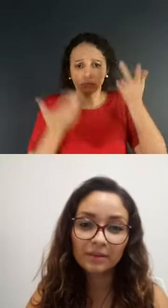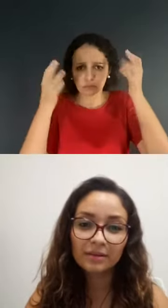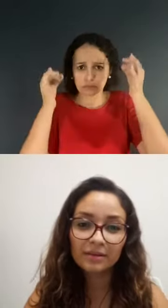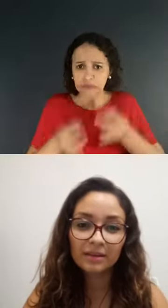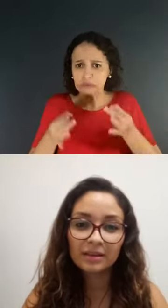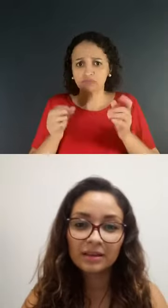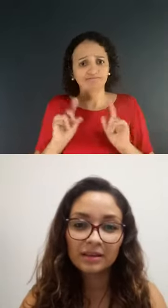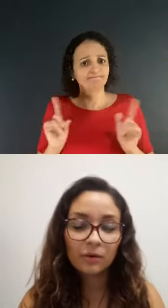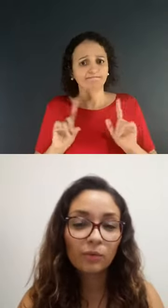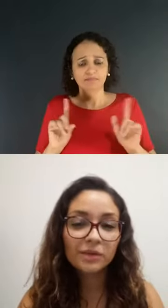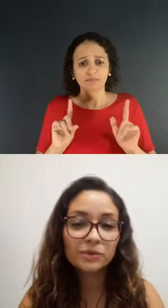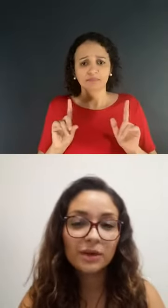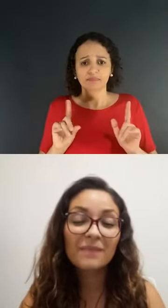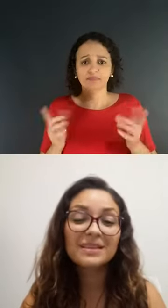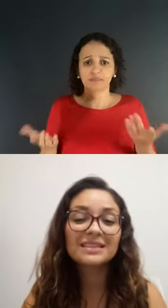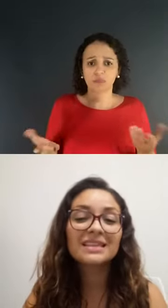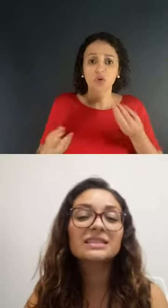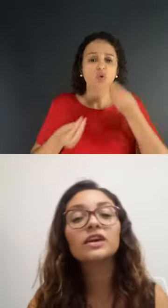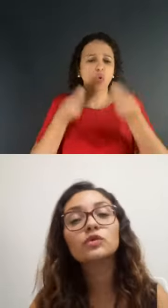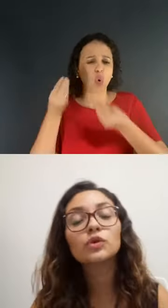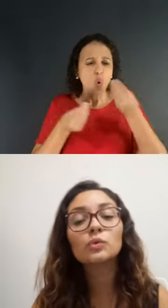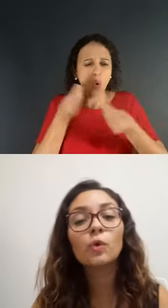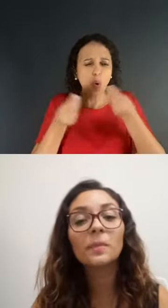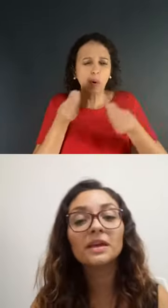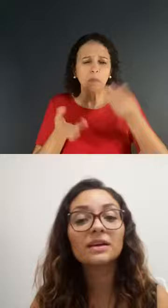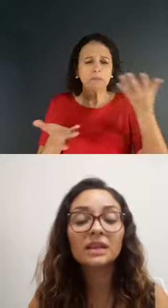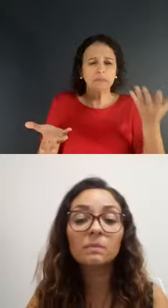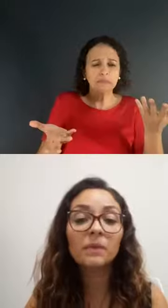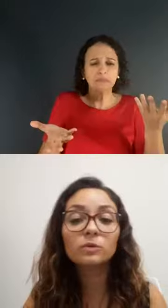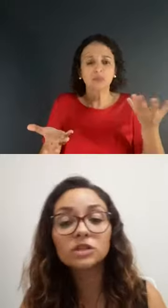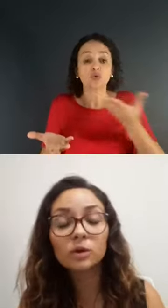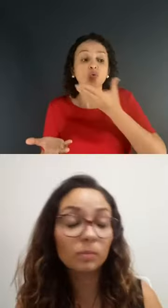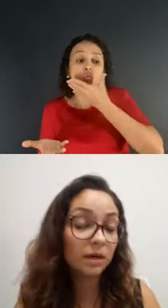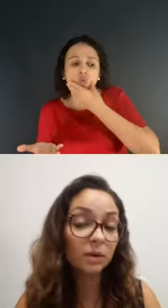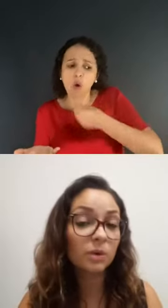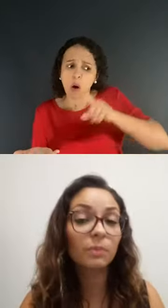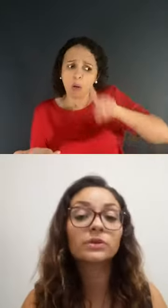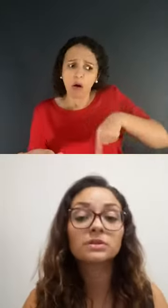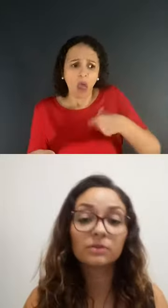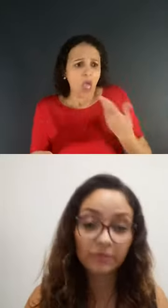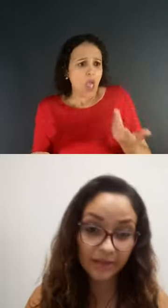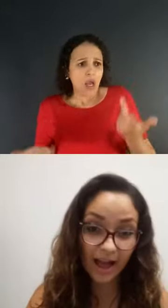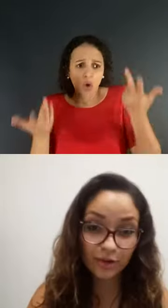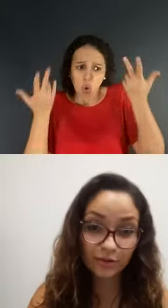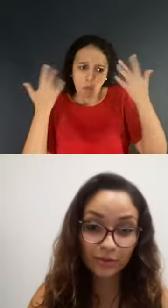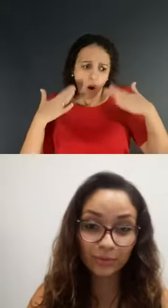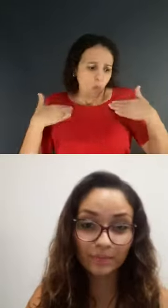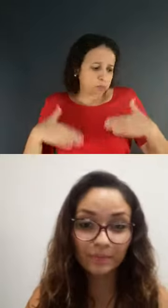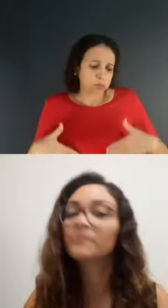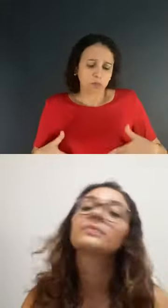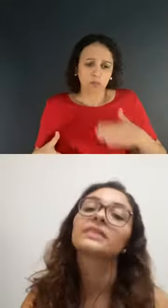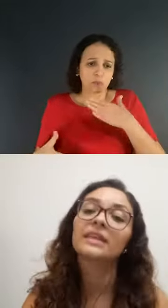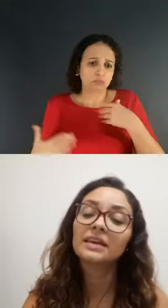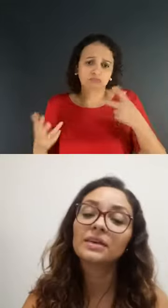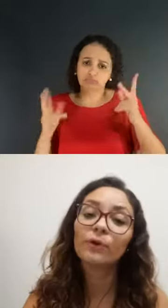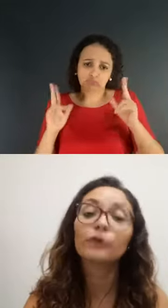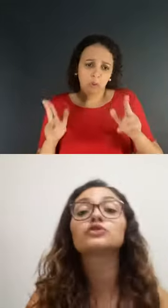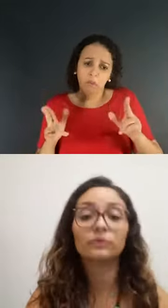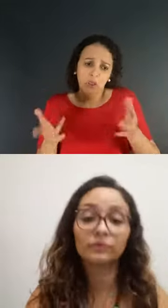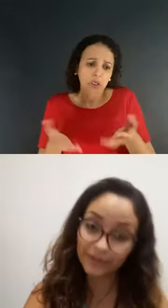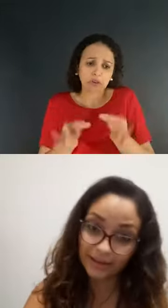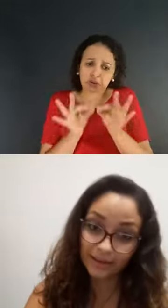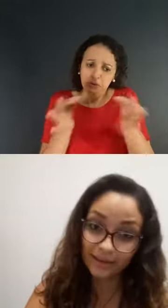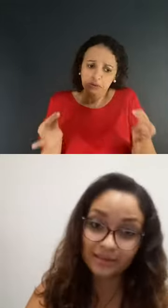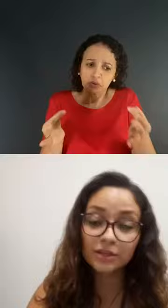verdade. Com isso, acaba esquecendo que o homem é também um ser humano que pode ser frágil, né, que